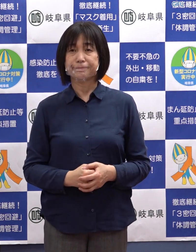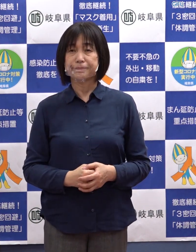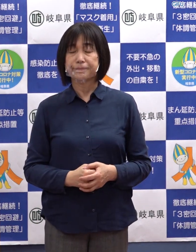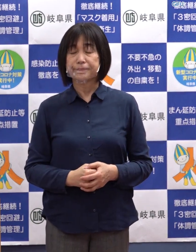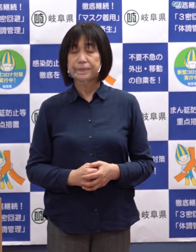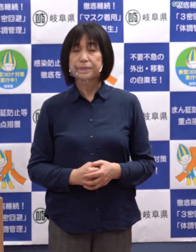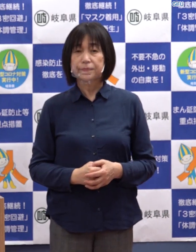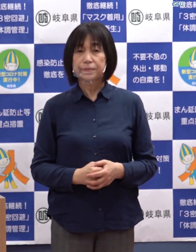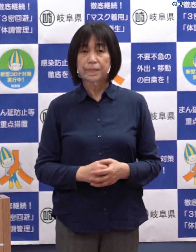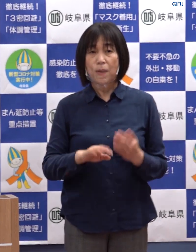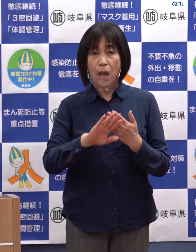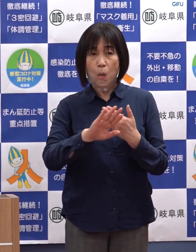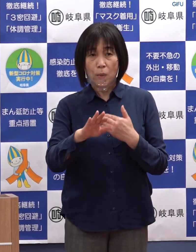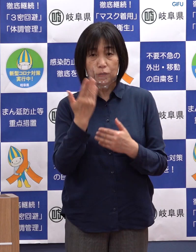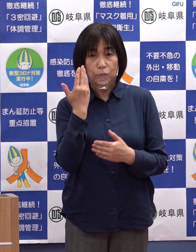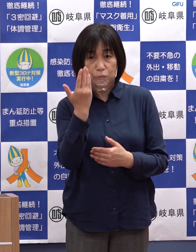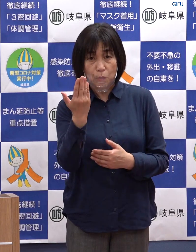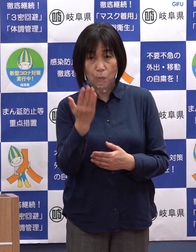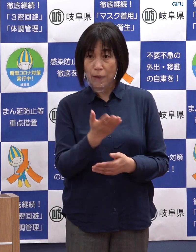ありがとうございます。はい、では角田さんお願いします。